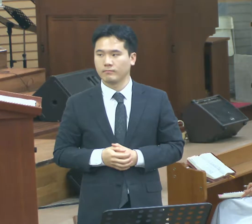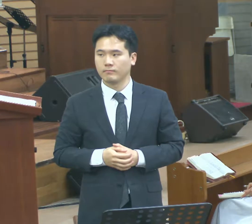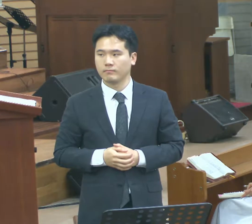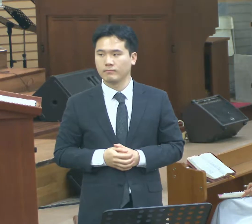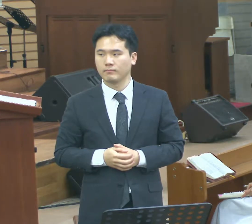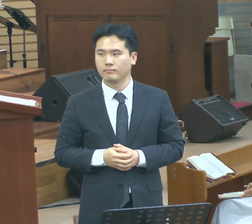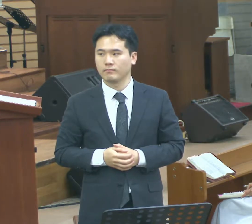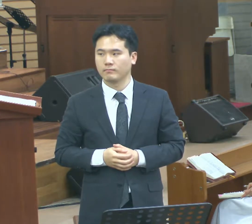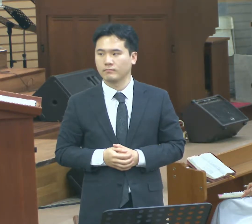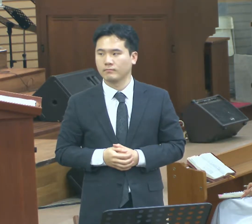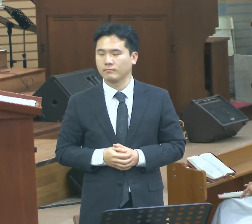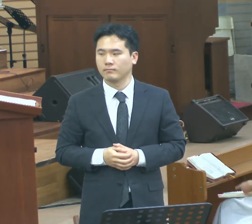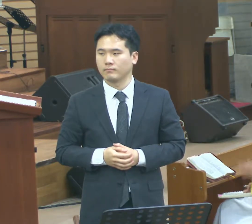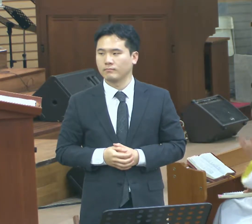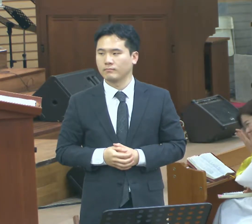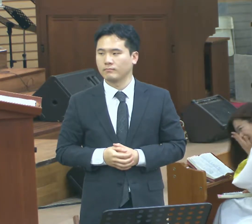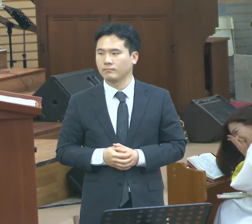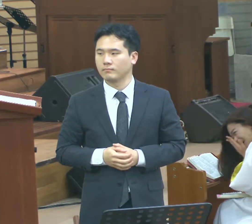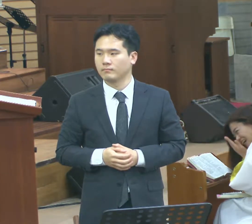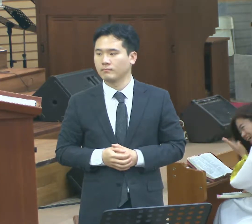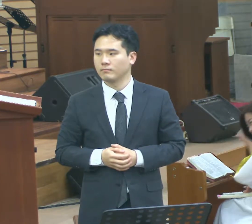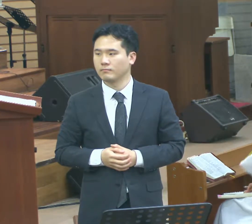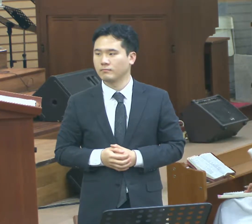있어요. 그때 그렇게 끝날지 몰랐어요.